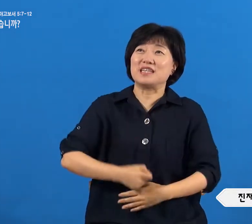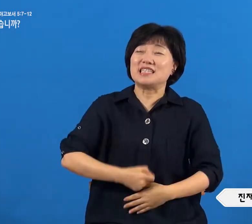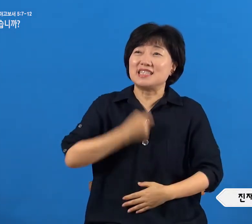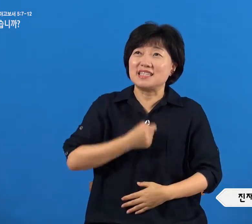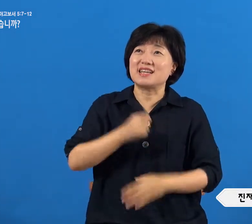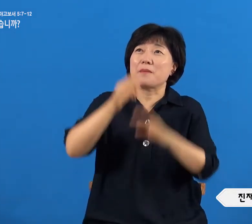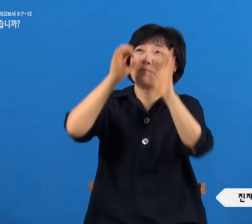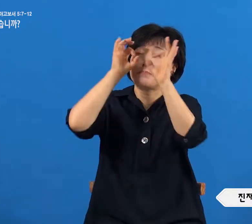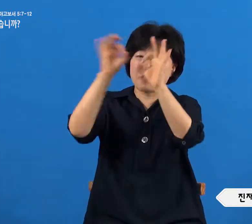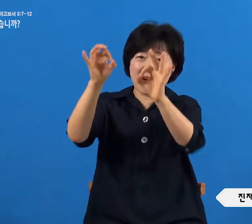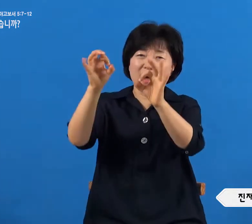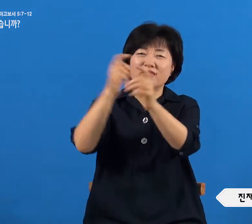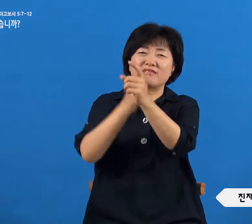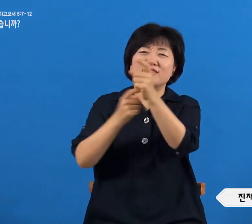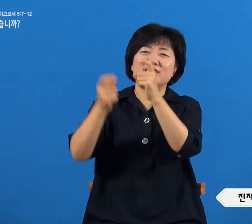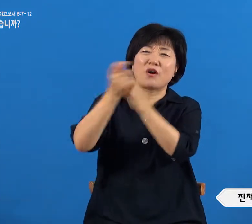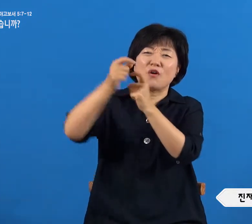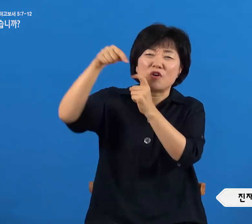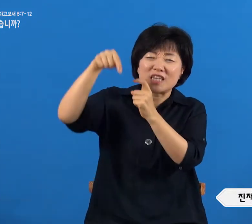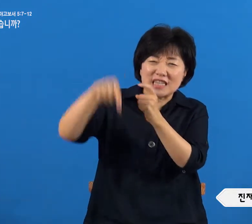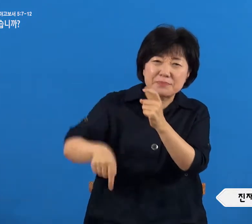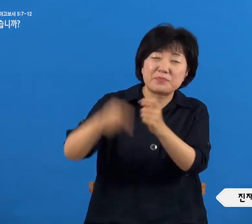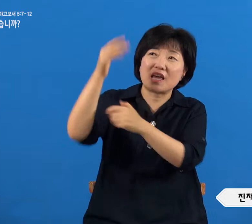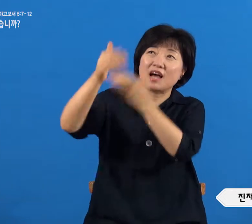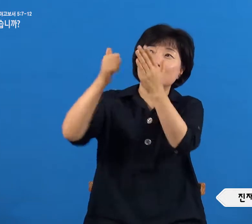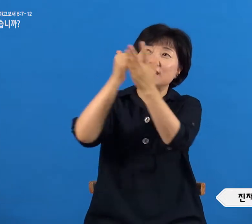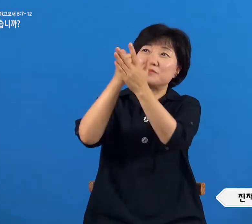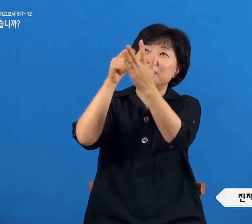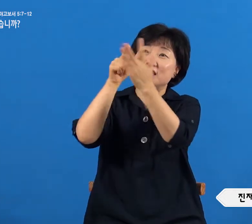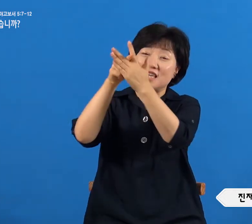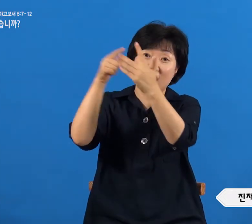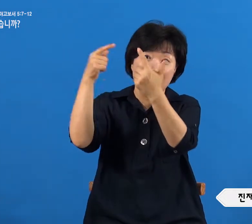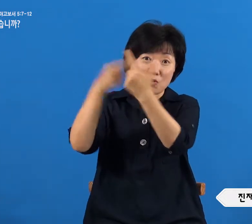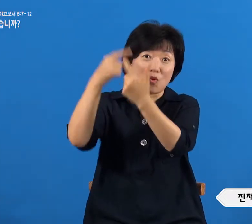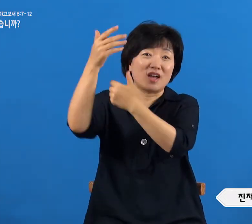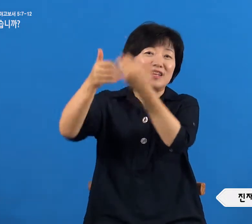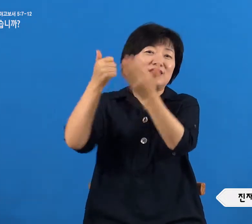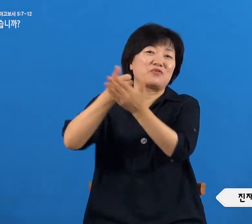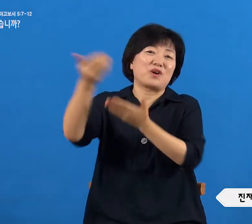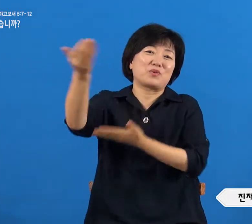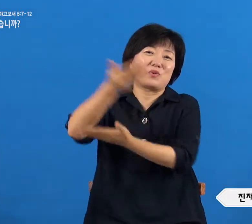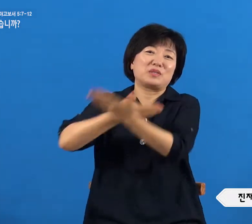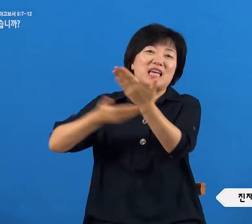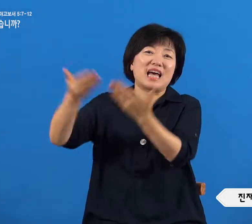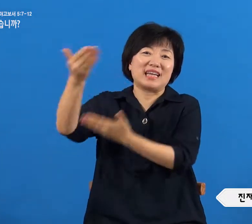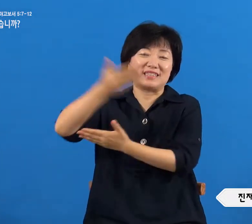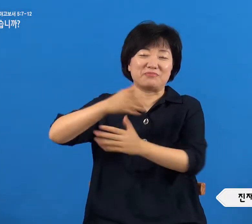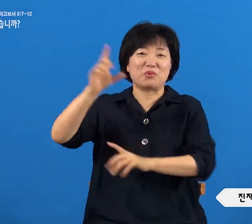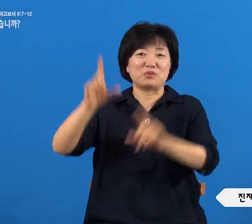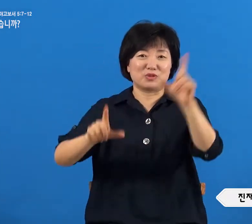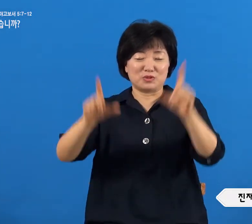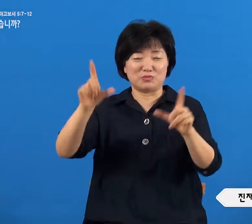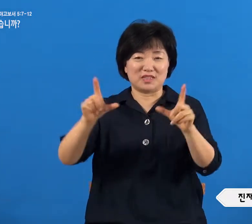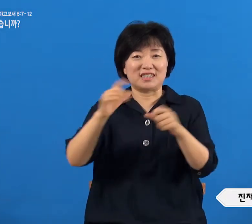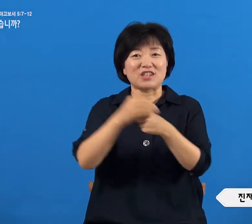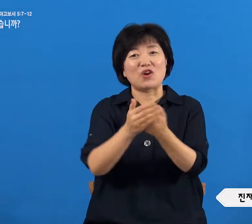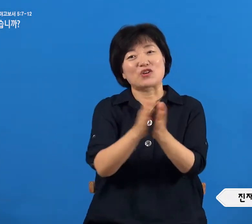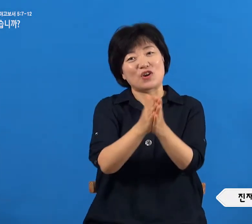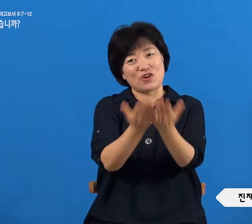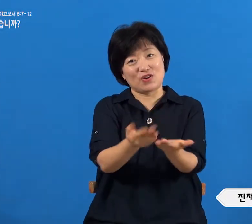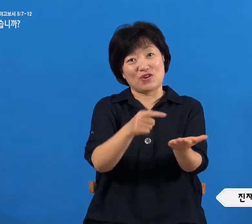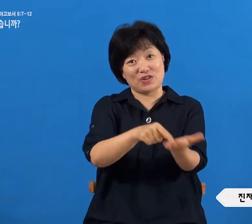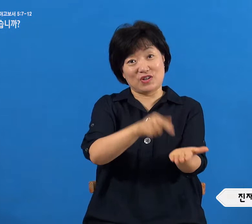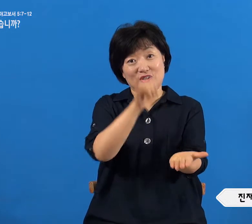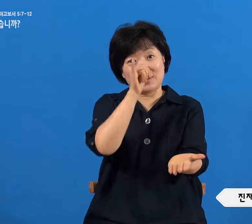봅니다. 그가 더 깊게 하나님을 이해하고 하나님과 교제하는 모습을 성경은